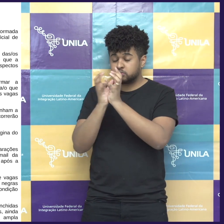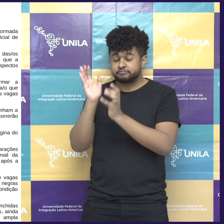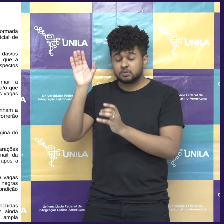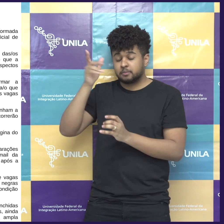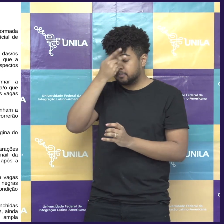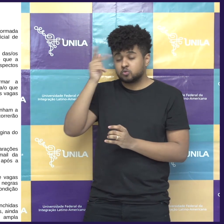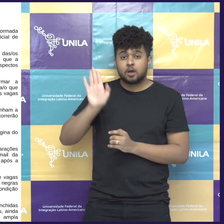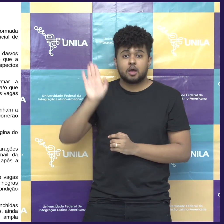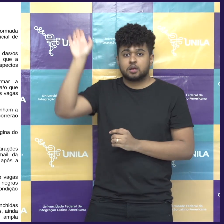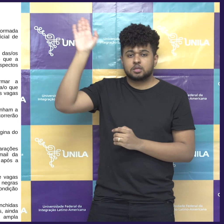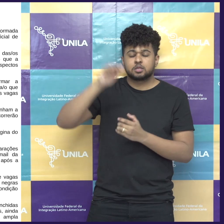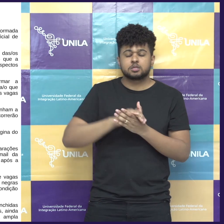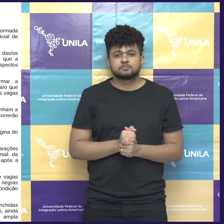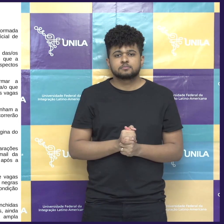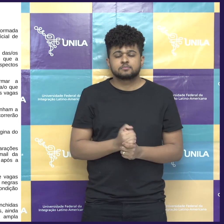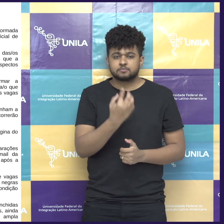candidato.